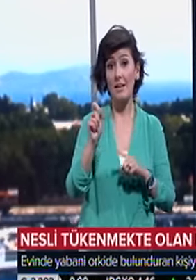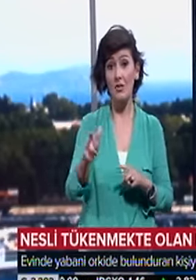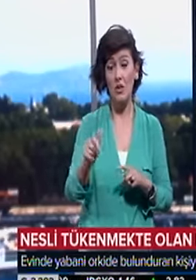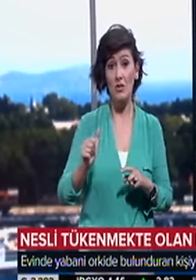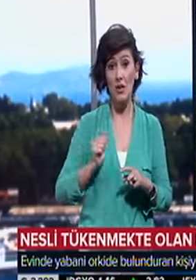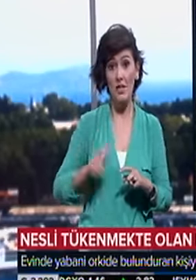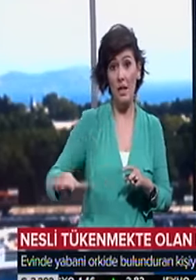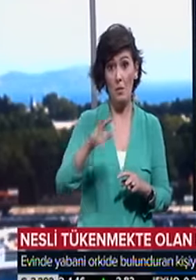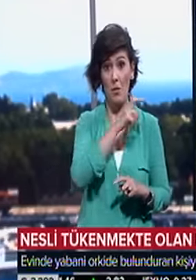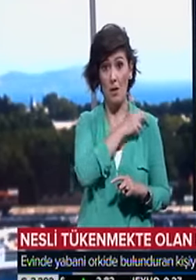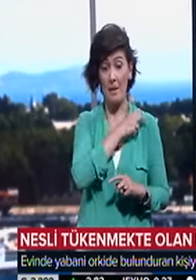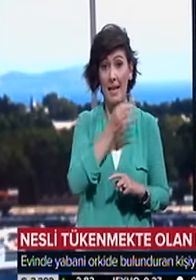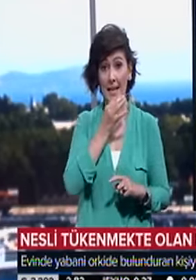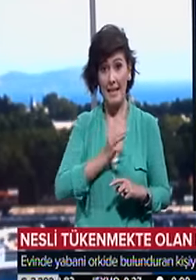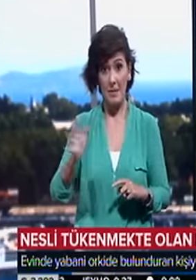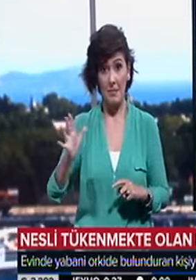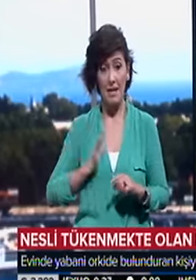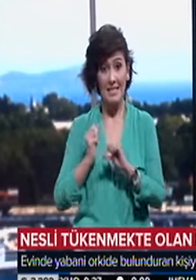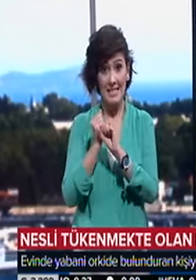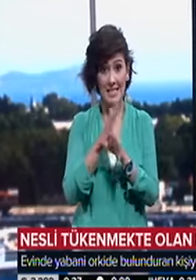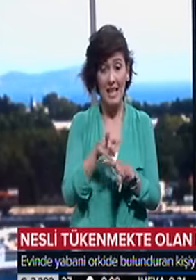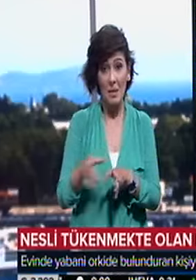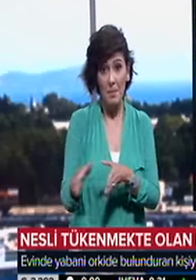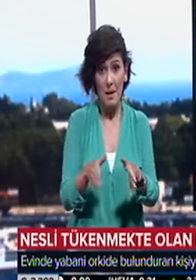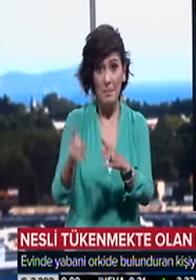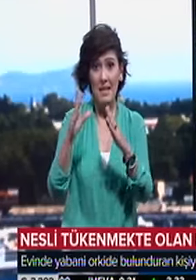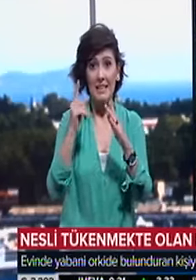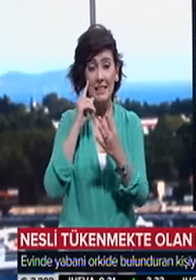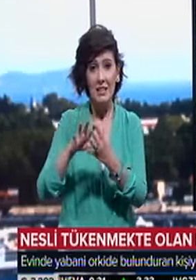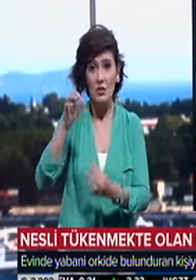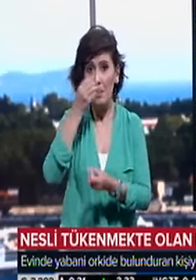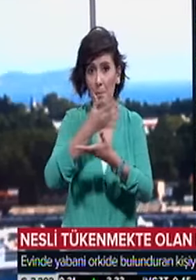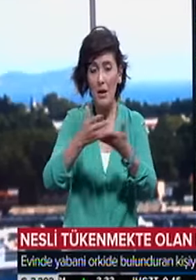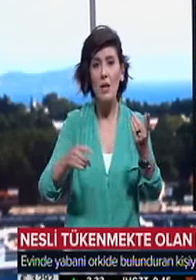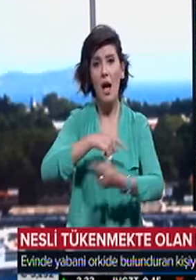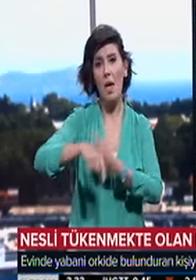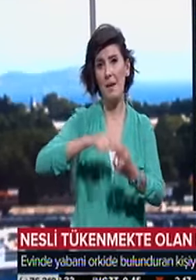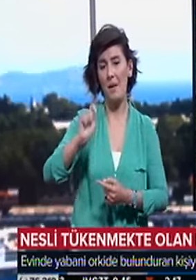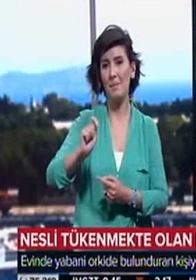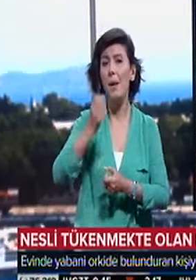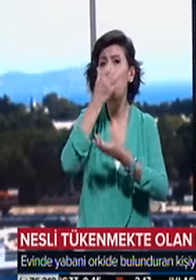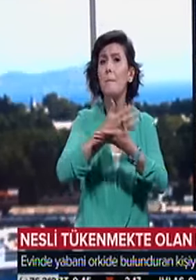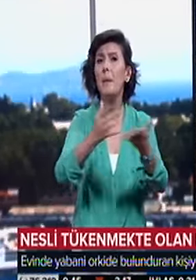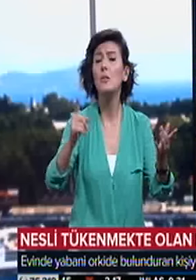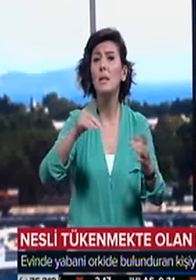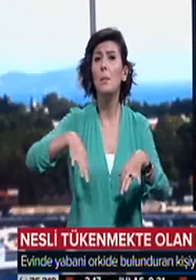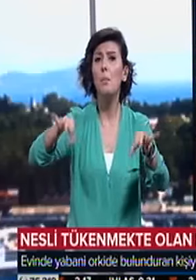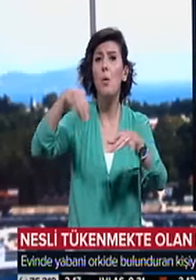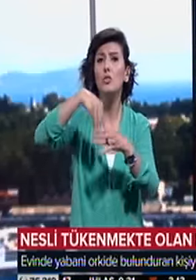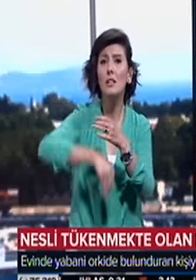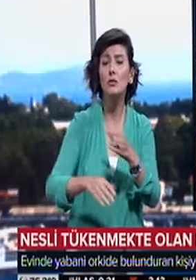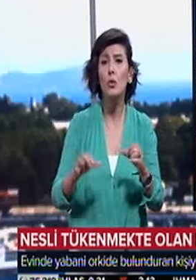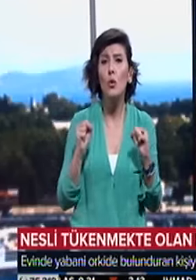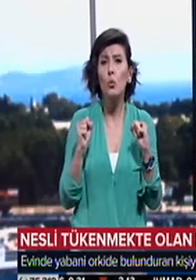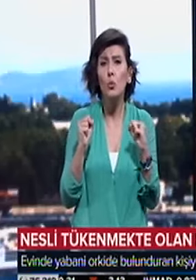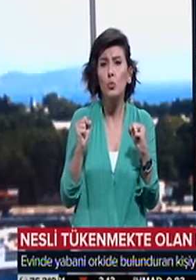Jandarma Komutanlığı ekipleri ihbar üzerine Sıralı Mahallesi'ndeki bir kişinin bahçesinde arama yaptı. Bahçede bir